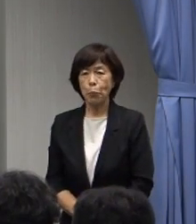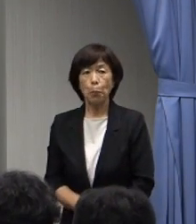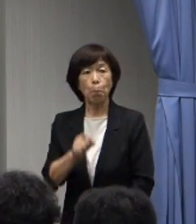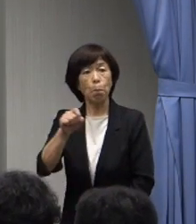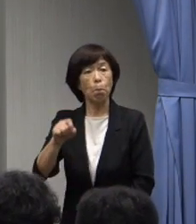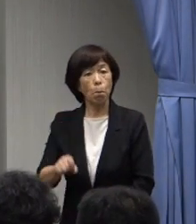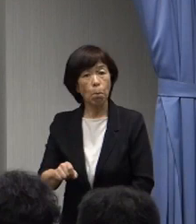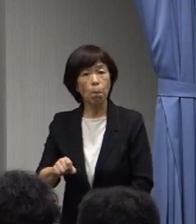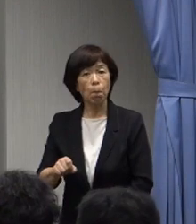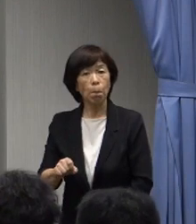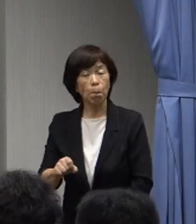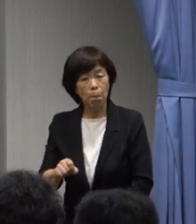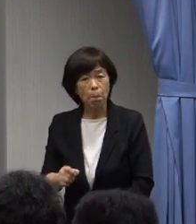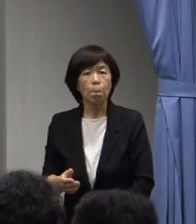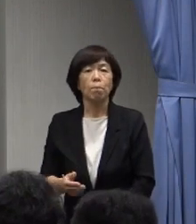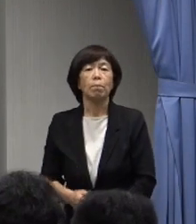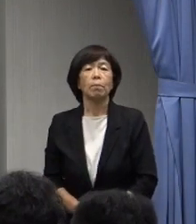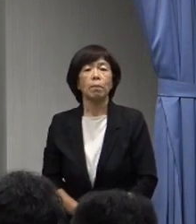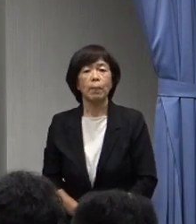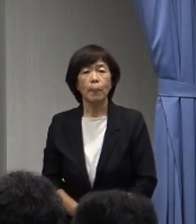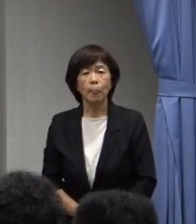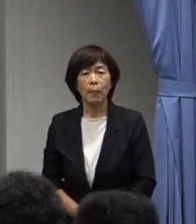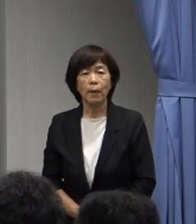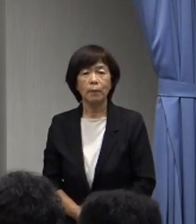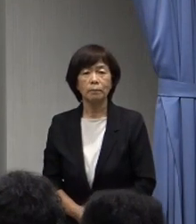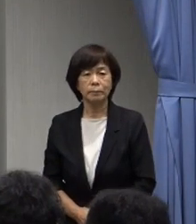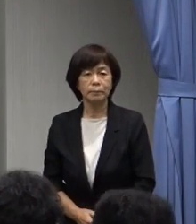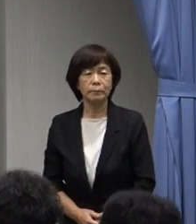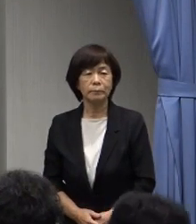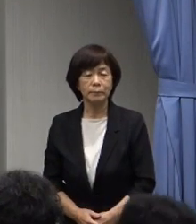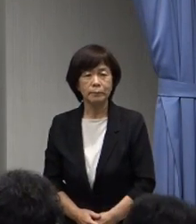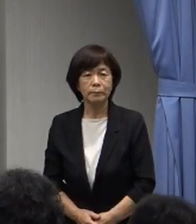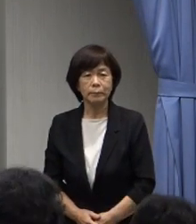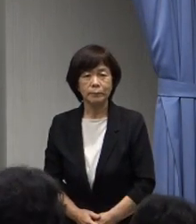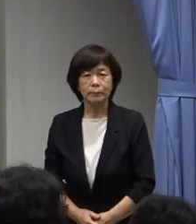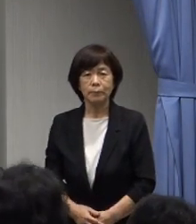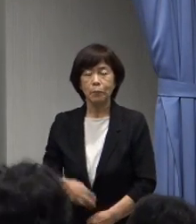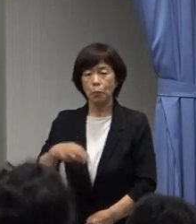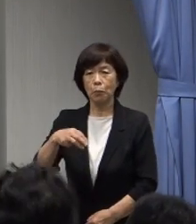次にご質問は、MBSさん。